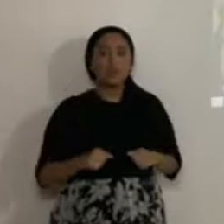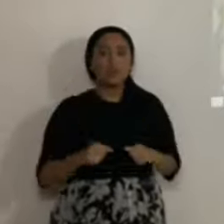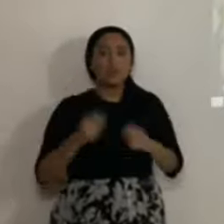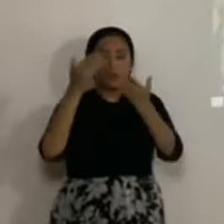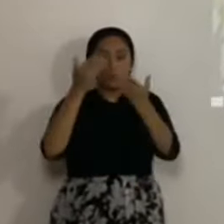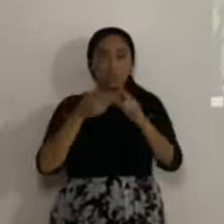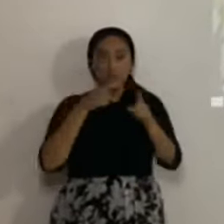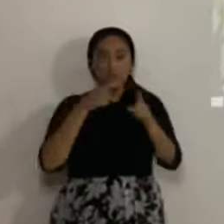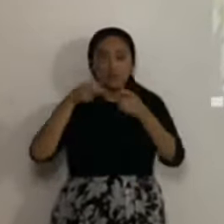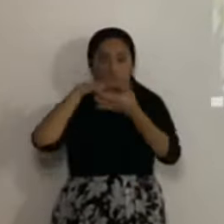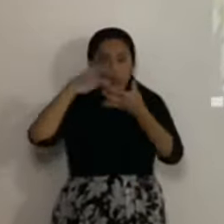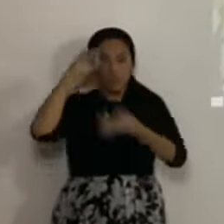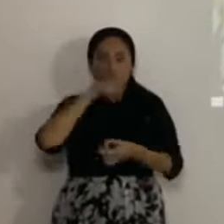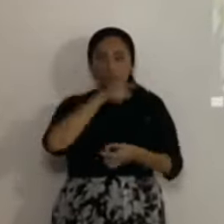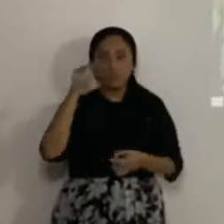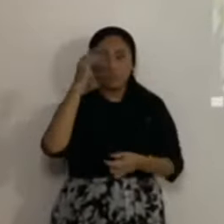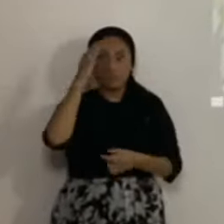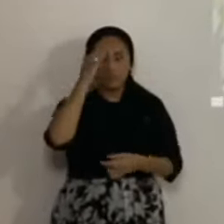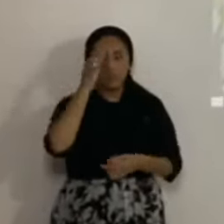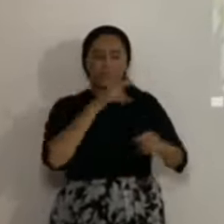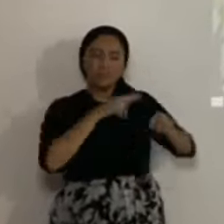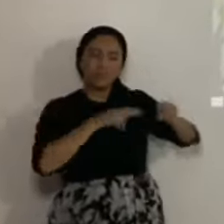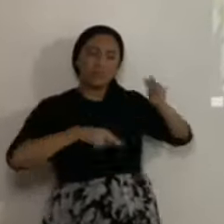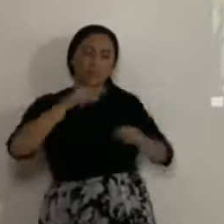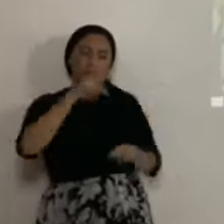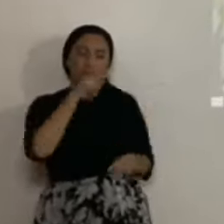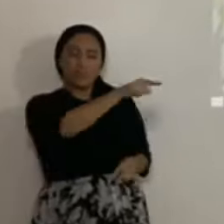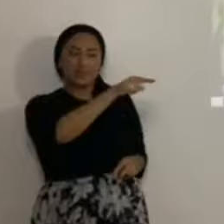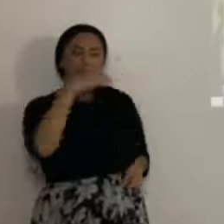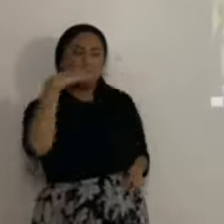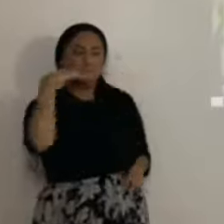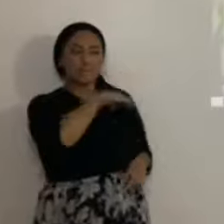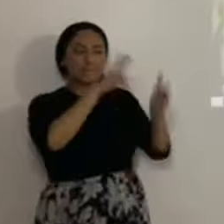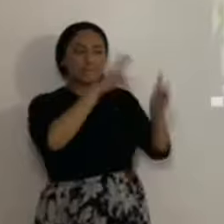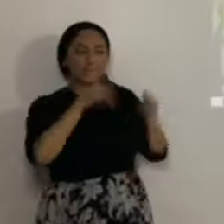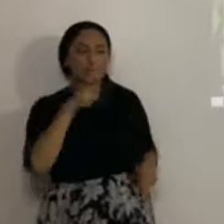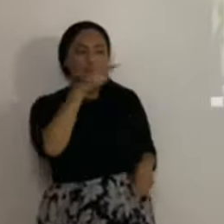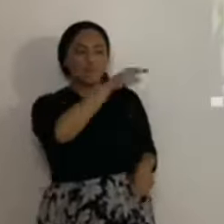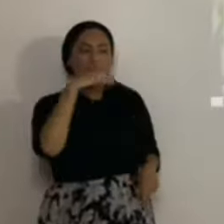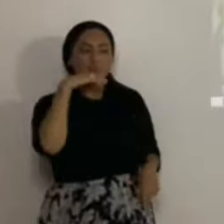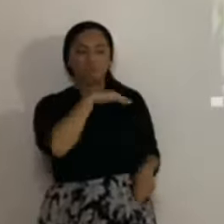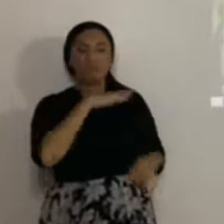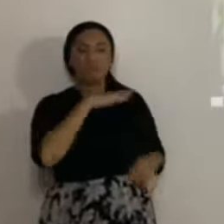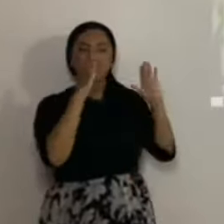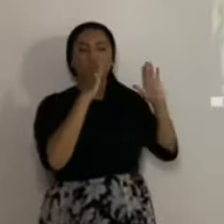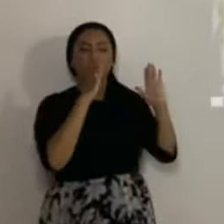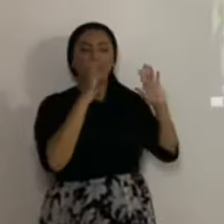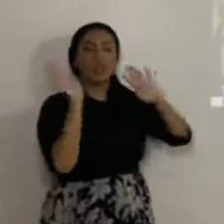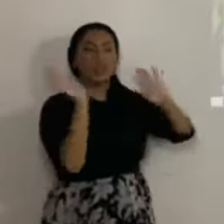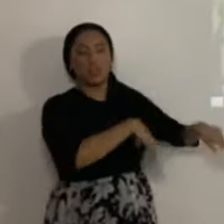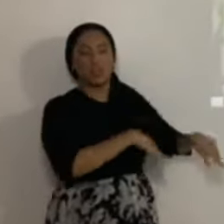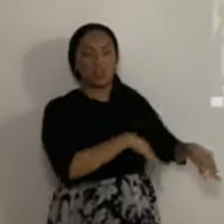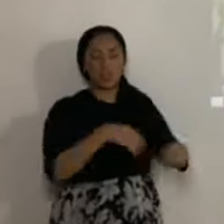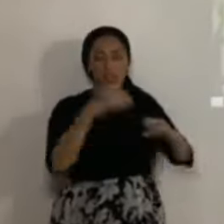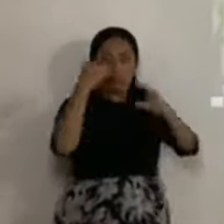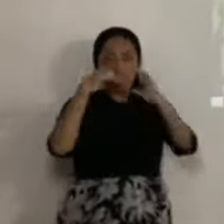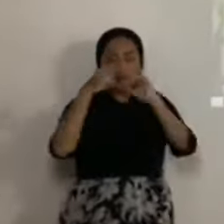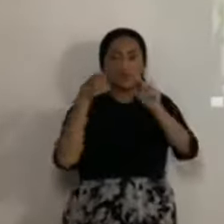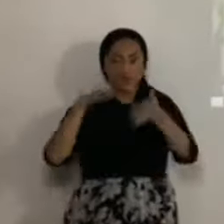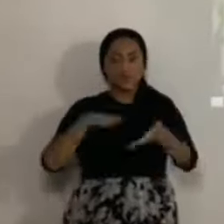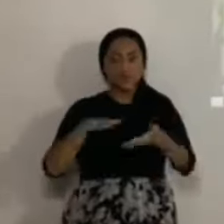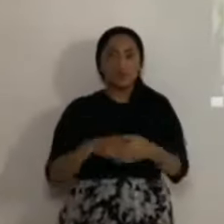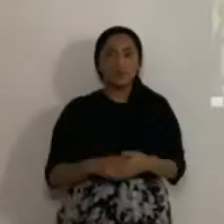Rojaco, desde el espíritu santo como tú lo conociste, va a detectar que este es un pecador y no le va a hacer caso y es un mensajero de muerte.